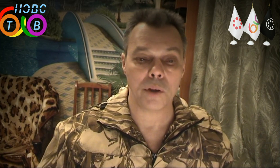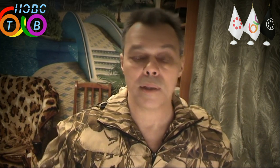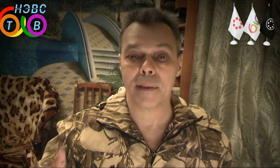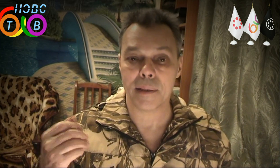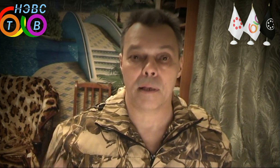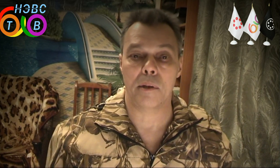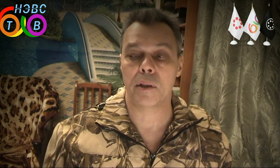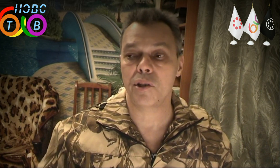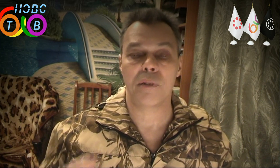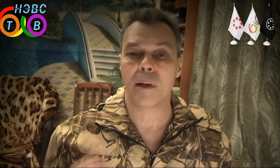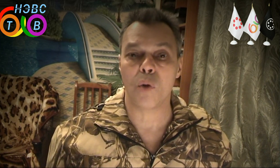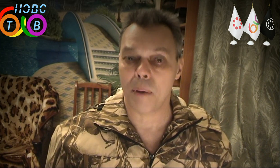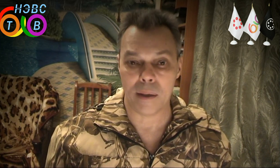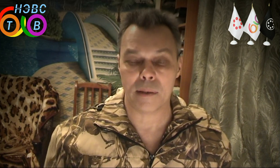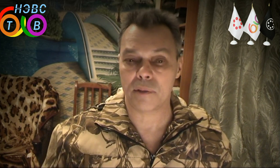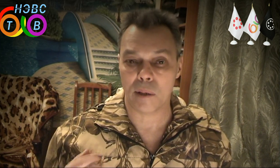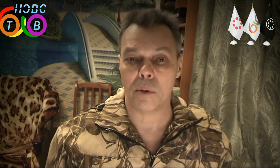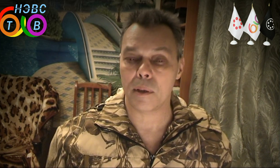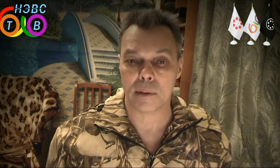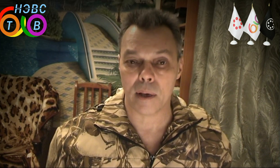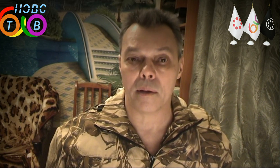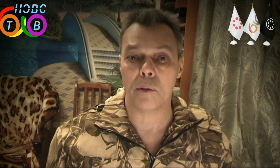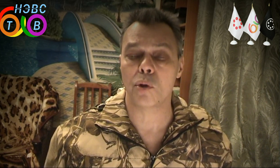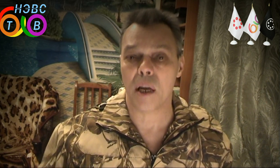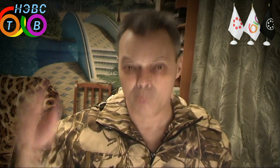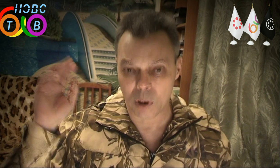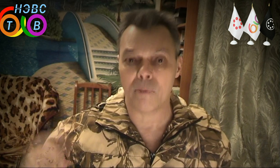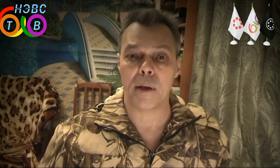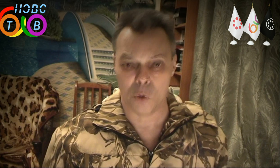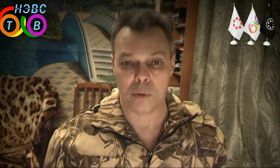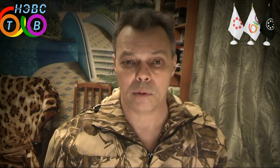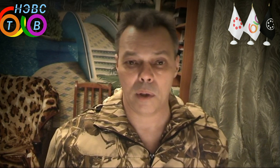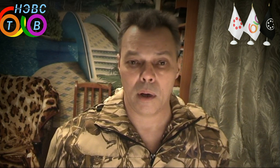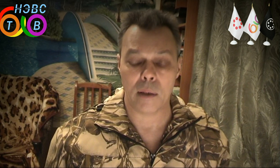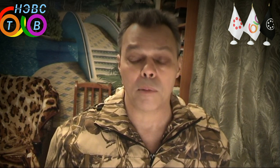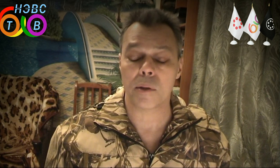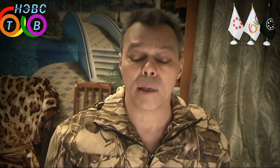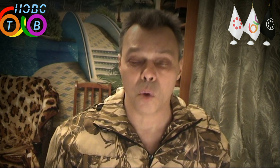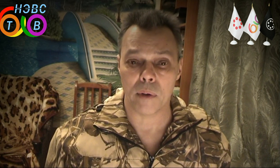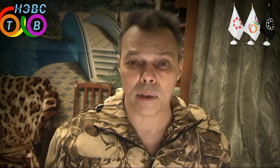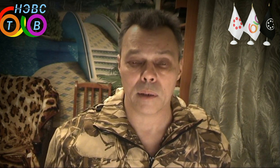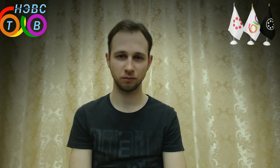через кесарево женщина все равно боится, все равно ей страх, и душа ребенка войдет. Она просто готова к этому,